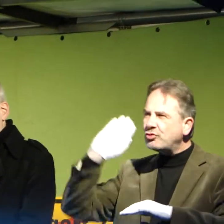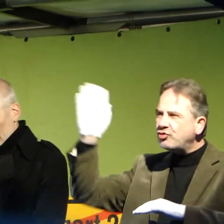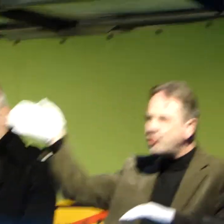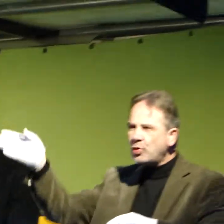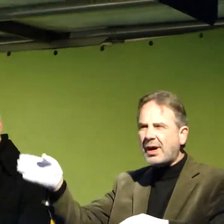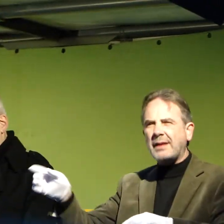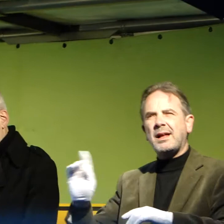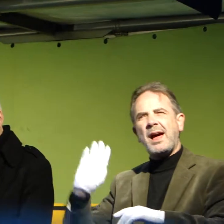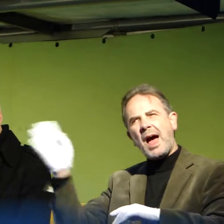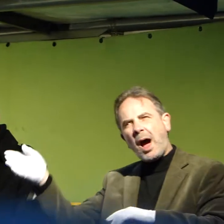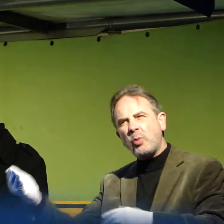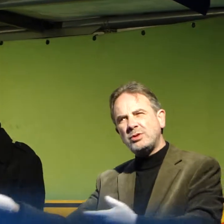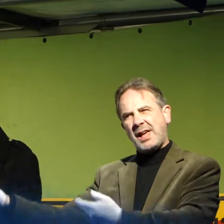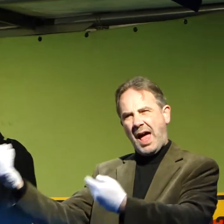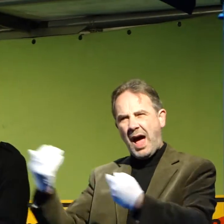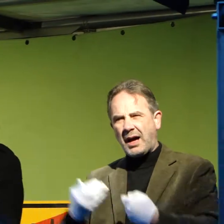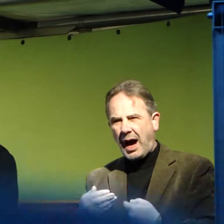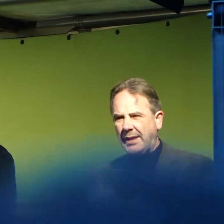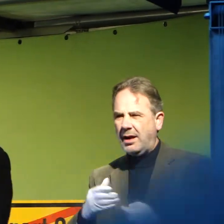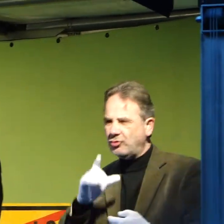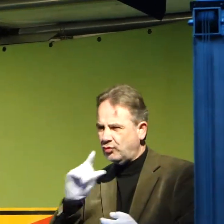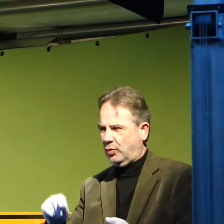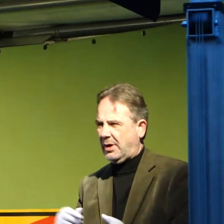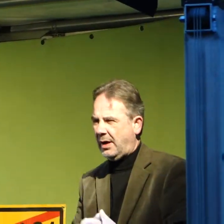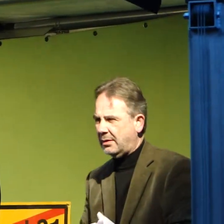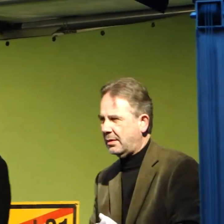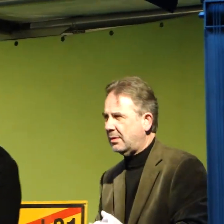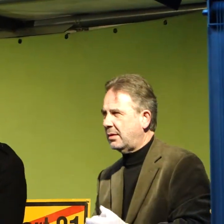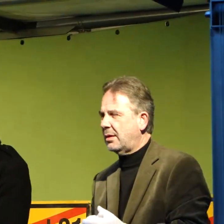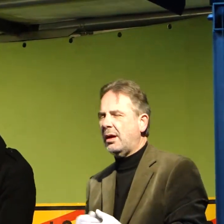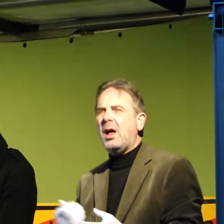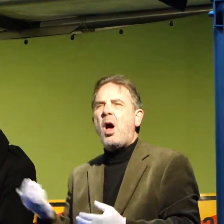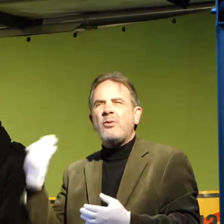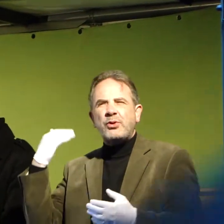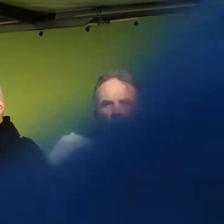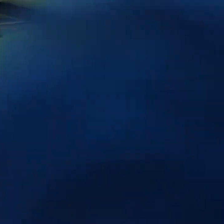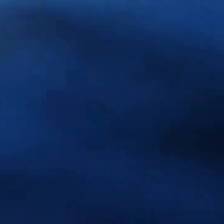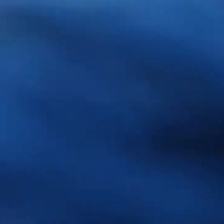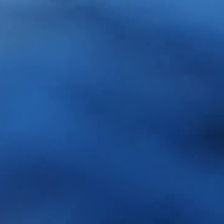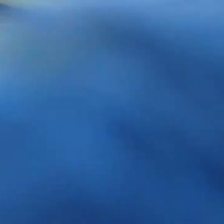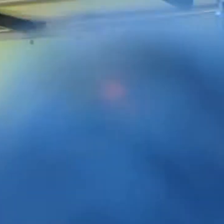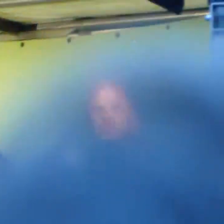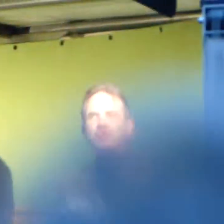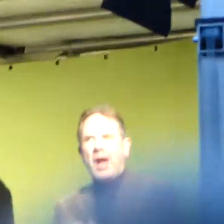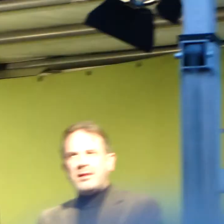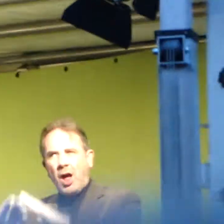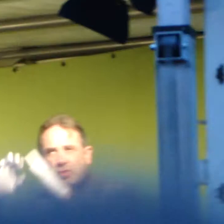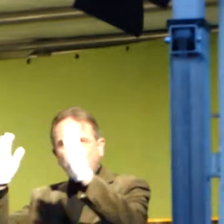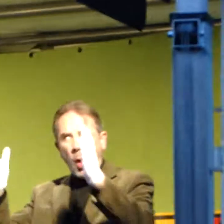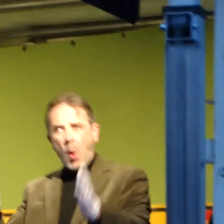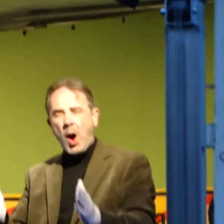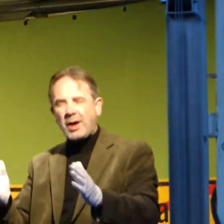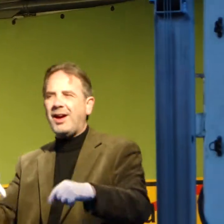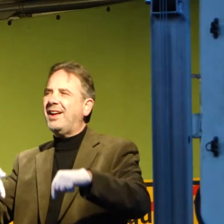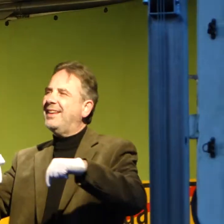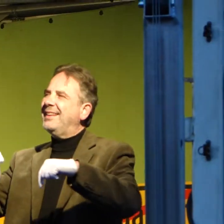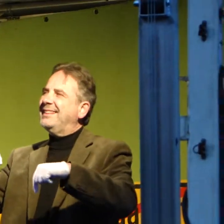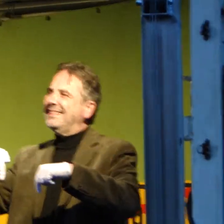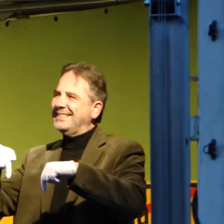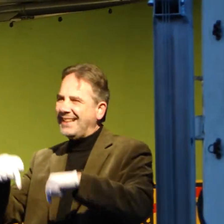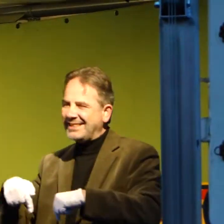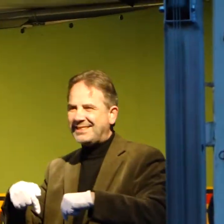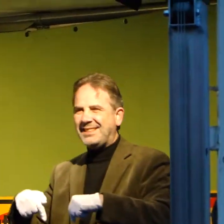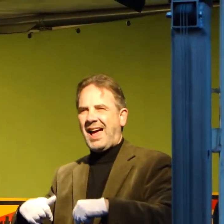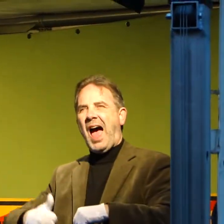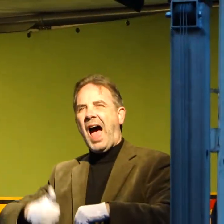nach Stuttgart hinein. Was in alten Zeiten die Stadttore bedeuteten, leistete von da an ein einziger großer